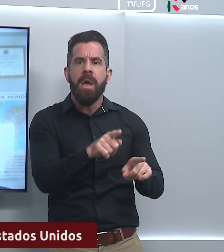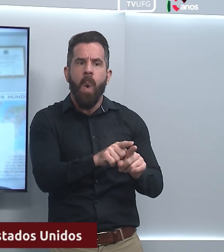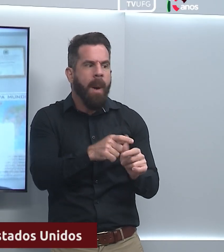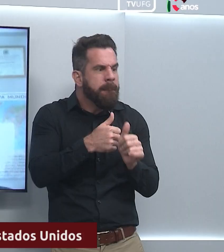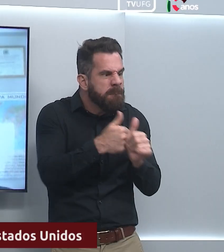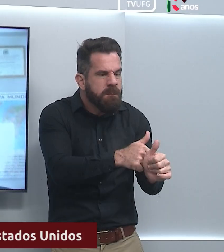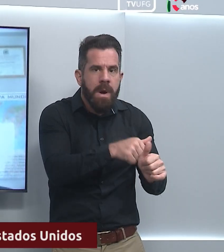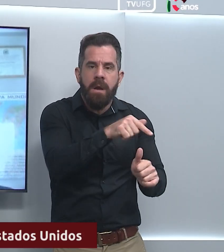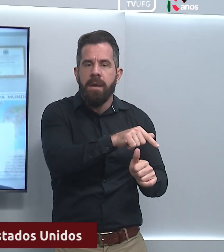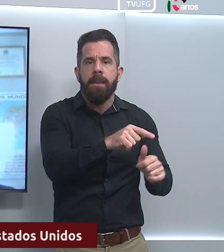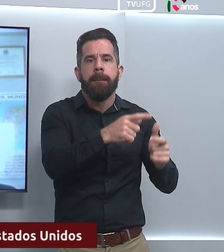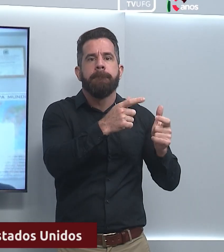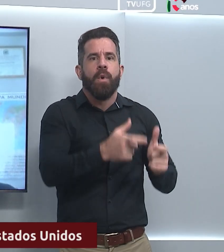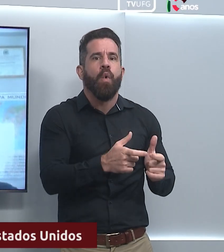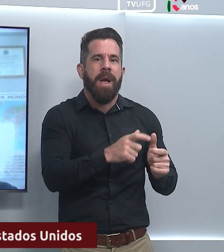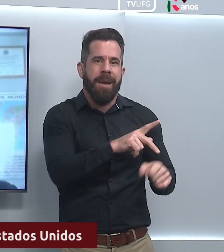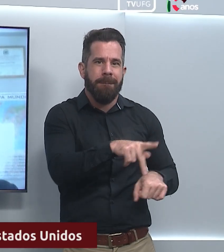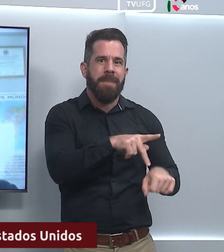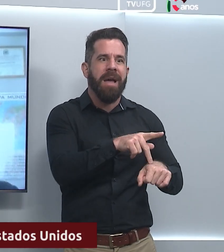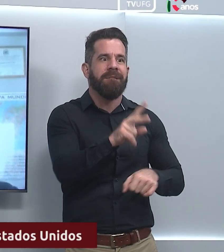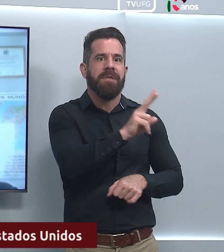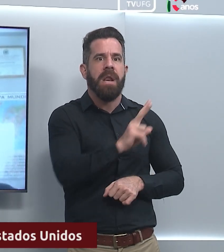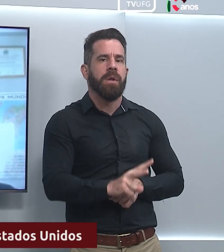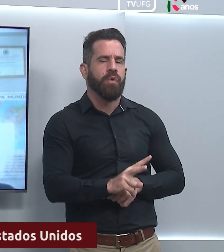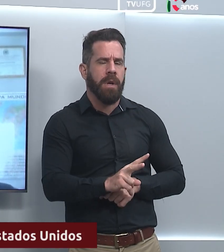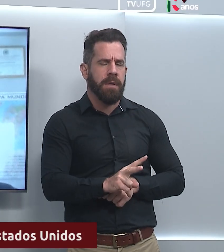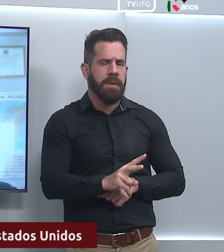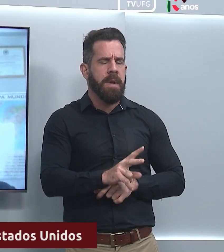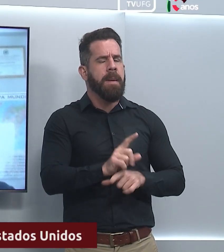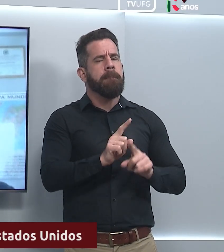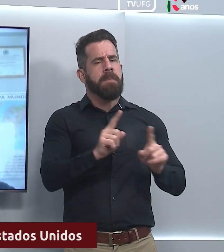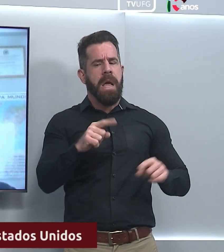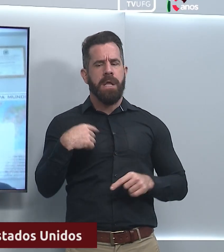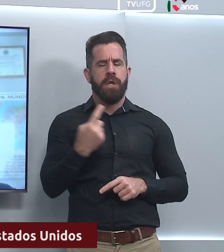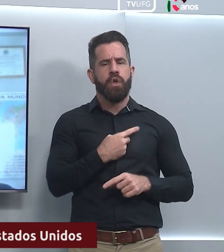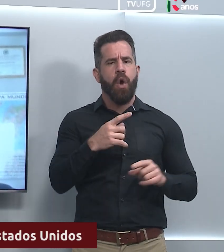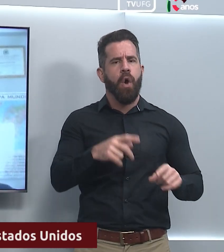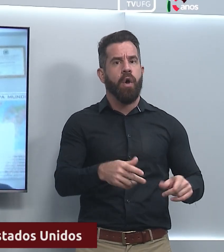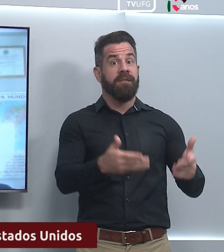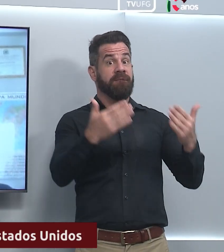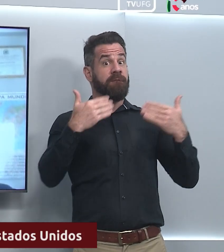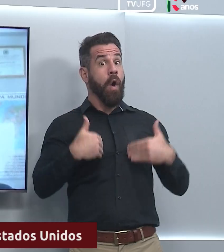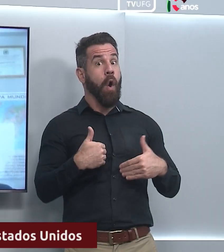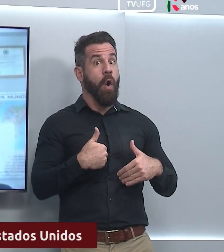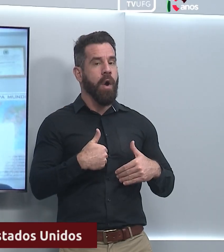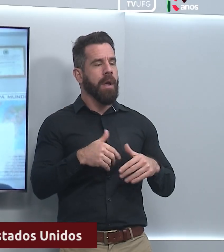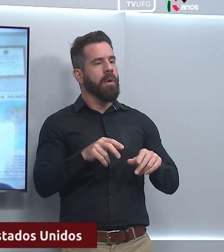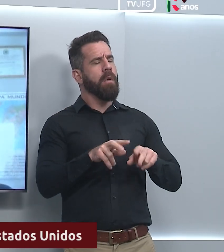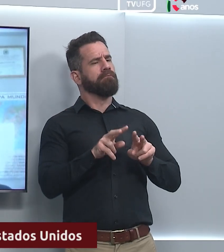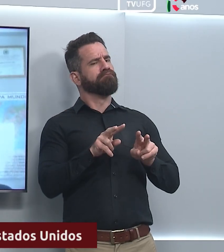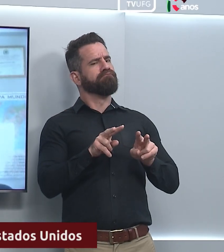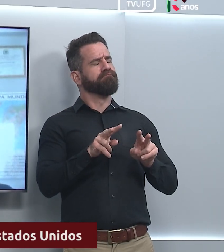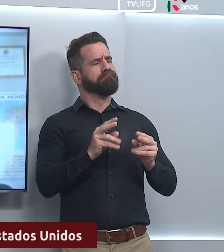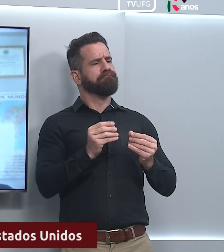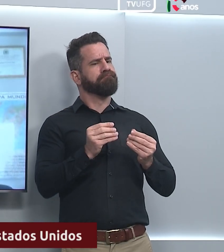à Venezuela, né? O que nos indica, né, que algo não está